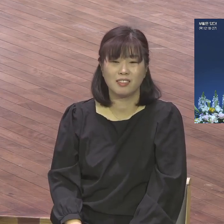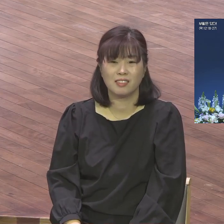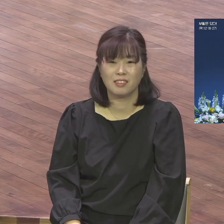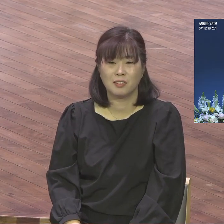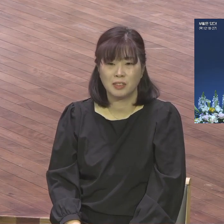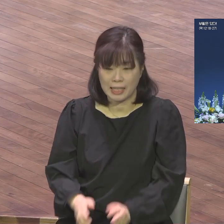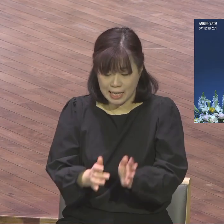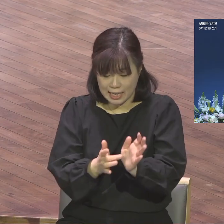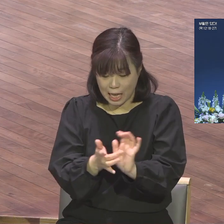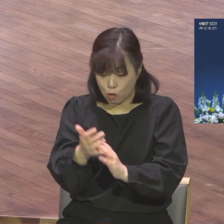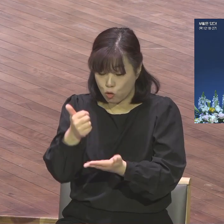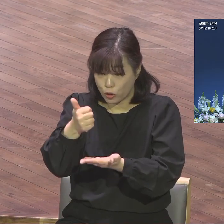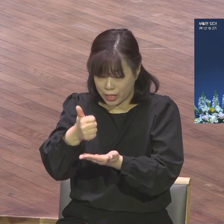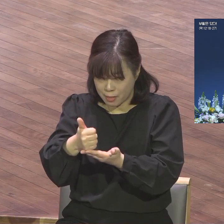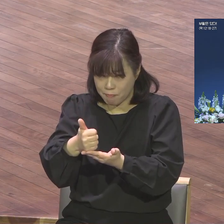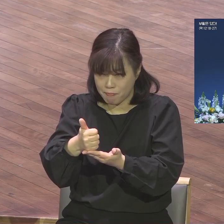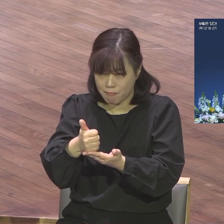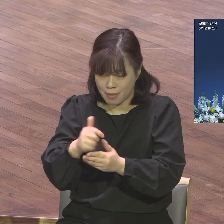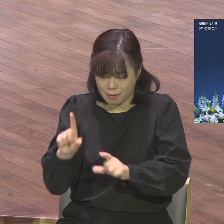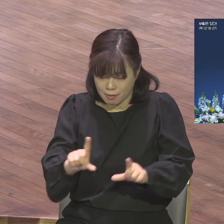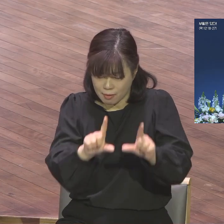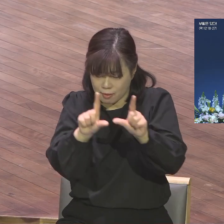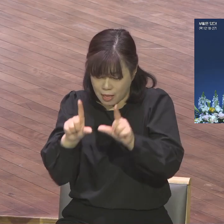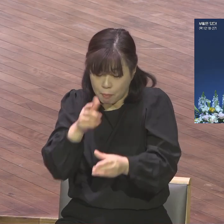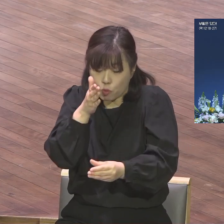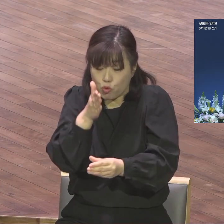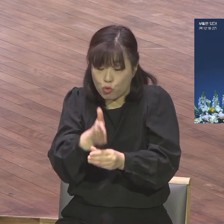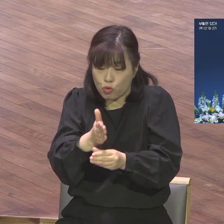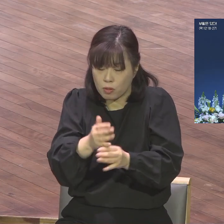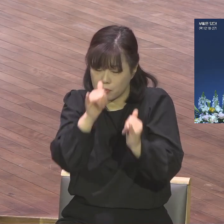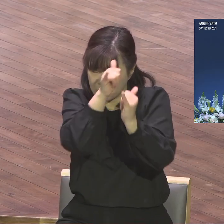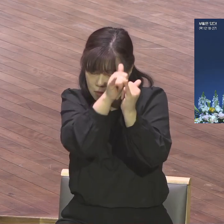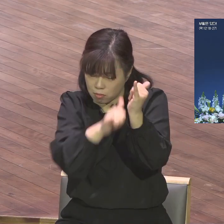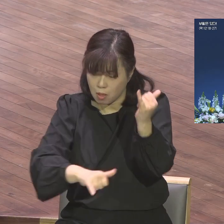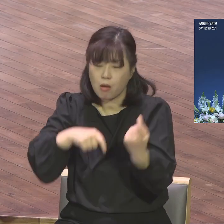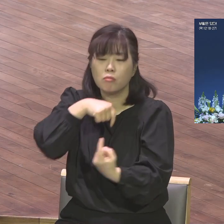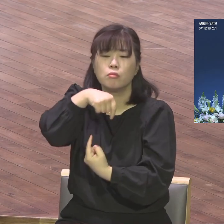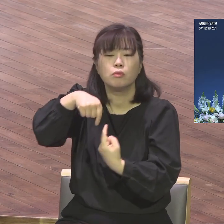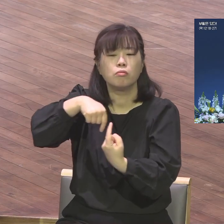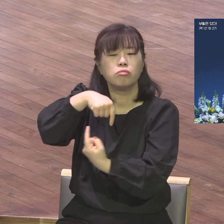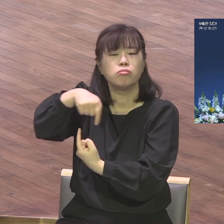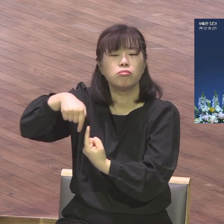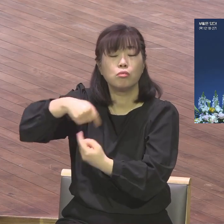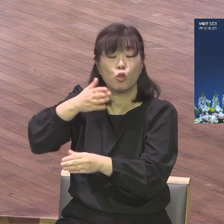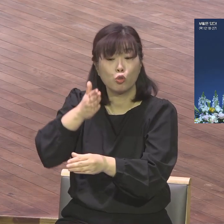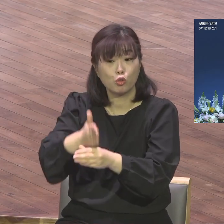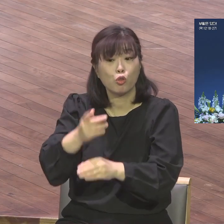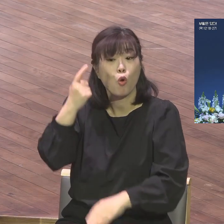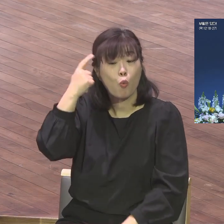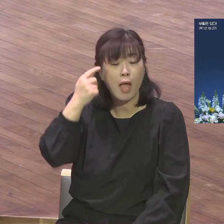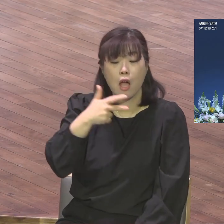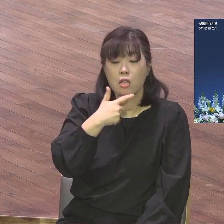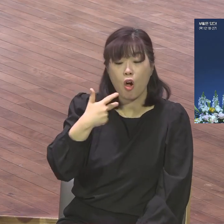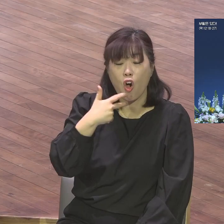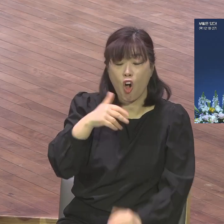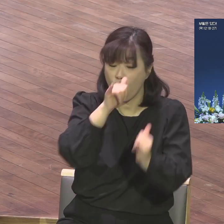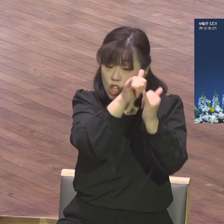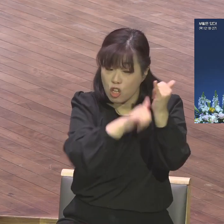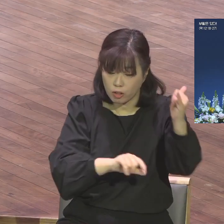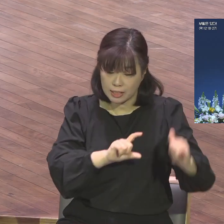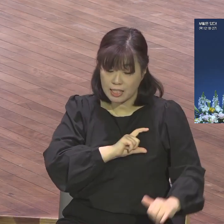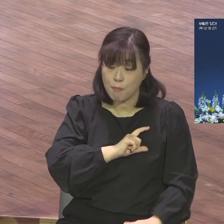그리스도 중심으로 돌아가고 있어요. 뭐 기본적으로 히스토리 그의 이야기예요. 누구 이야기입니까?